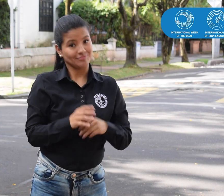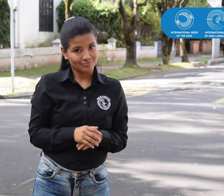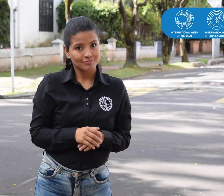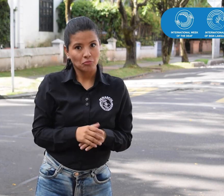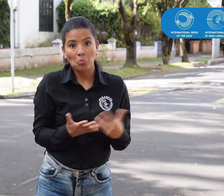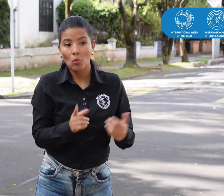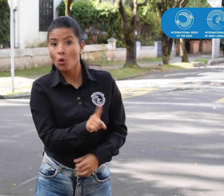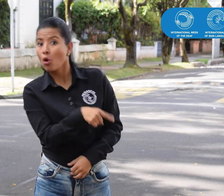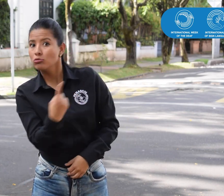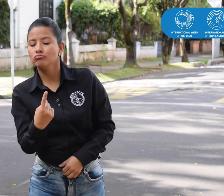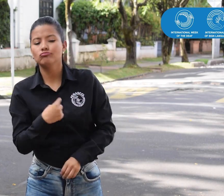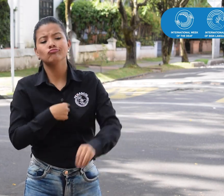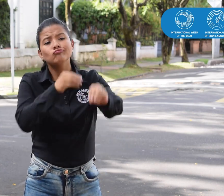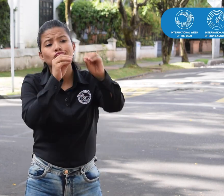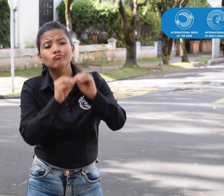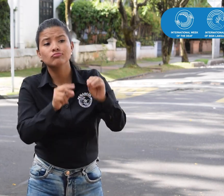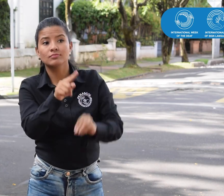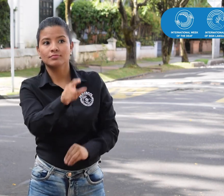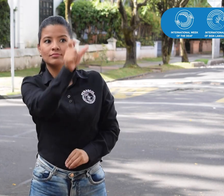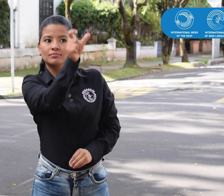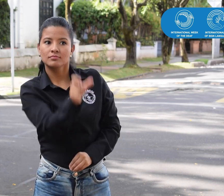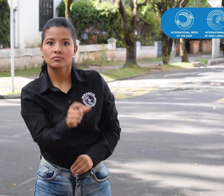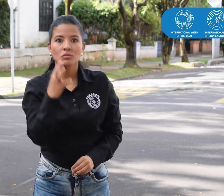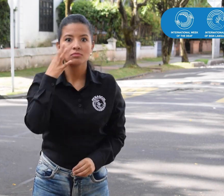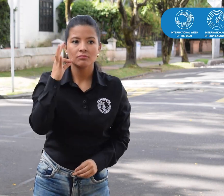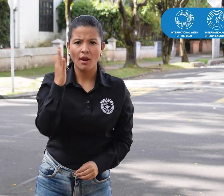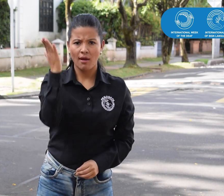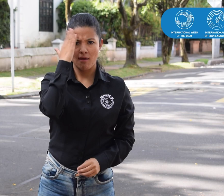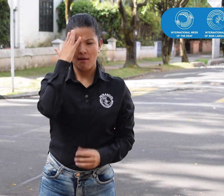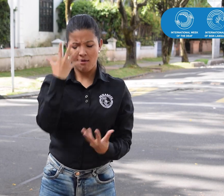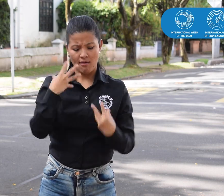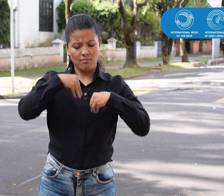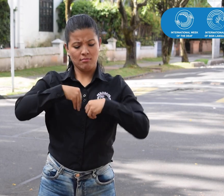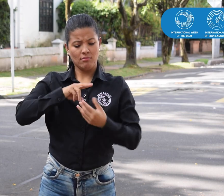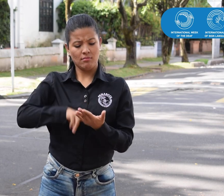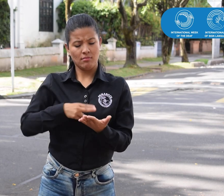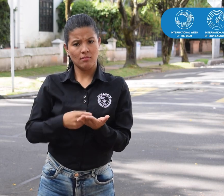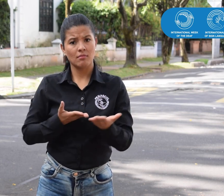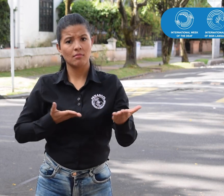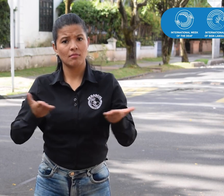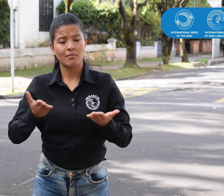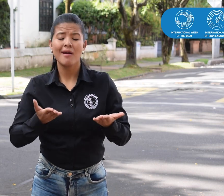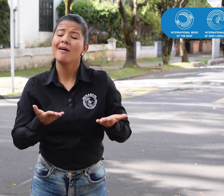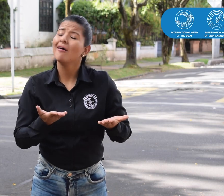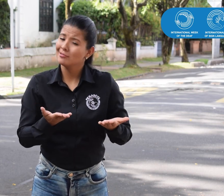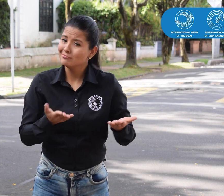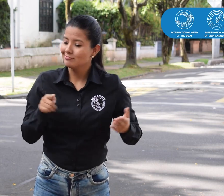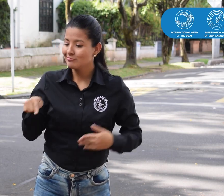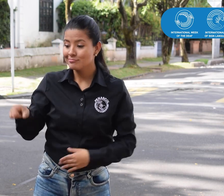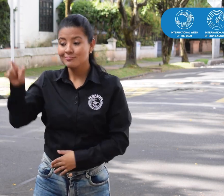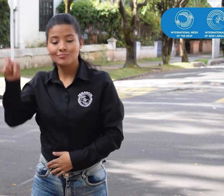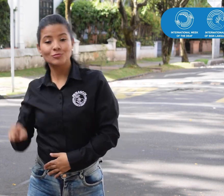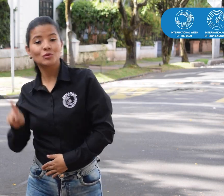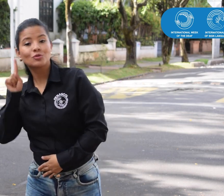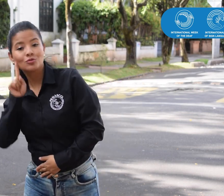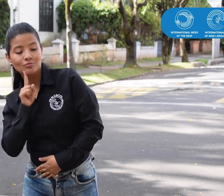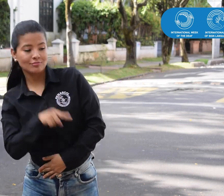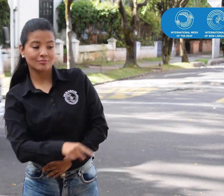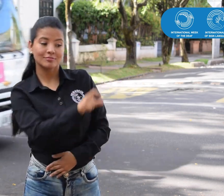sordas por otro lado tenemos a los intérpretes de lengua de señas quienes prestan sus servicios para mediar la comunicación entre